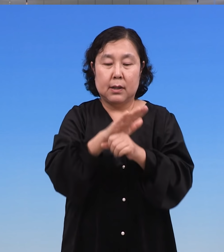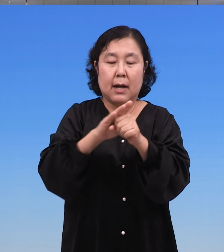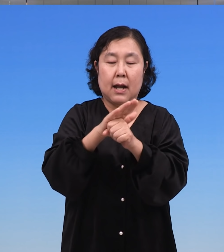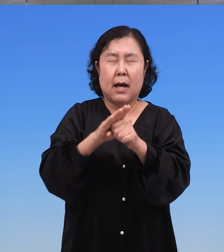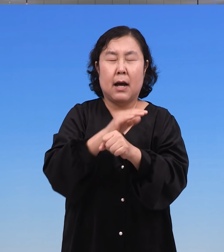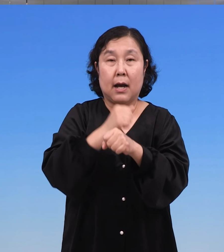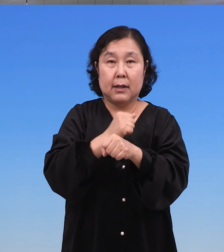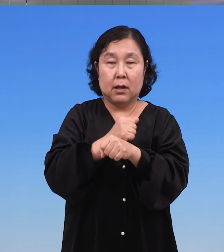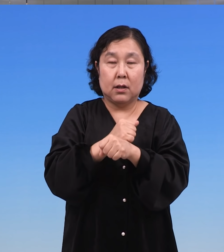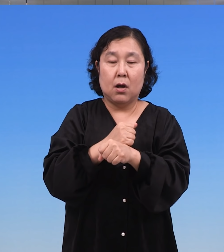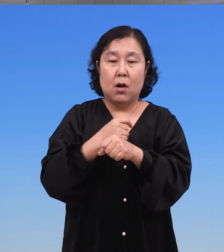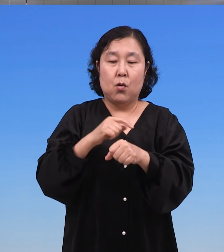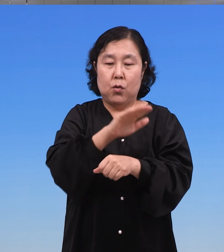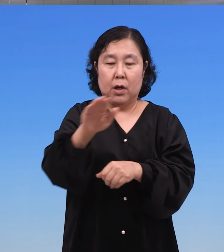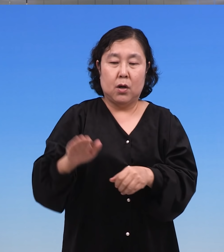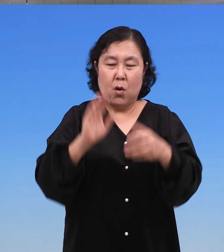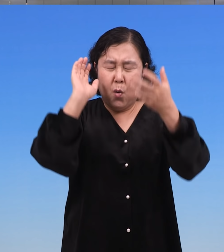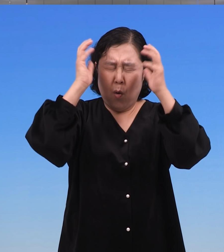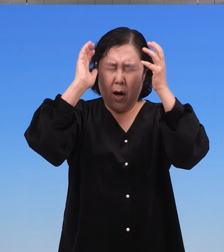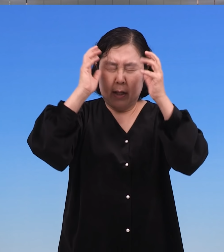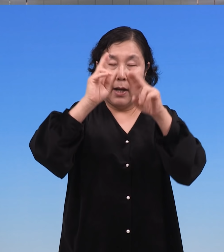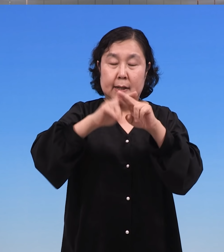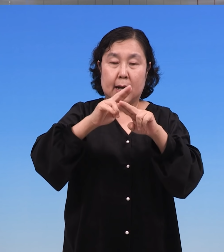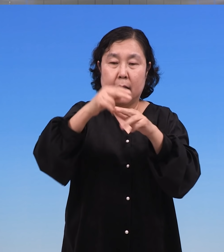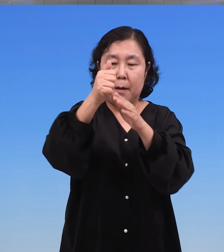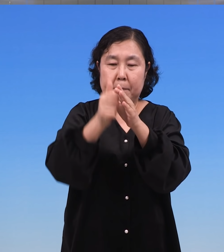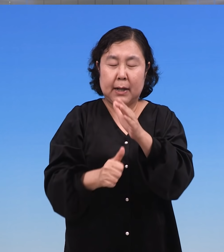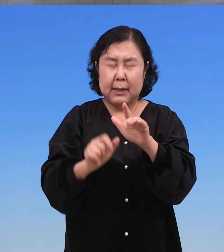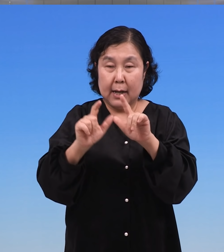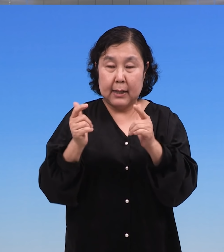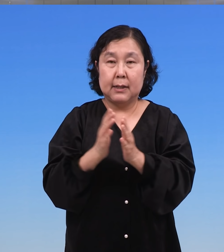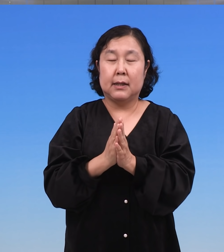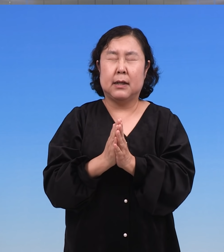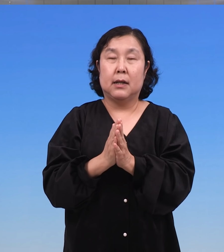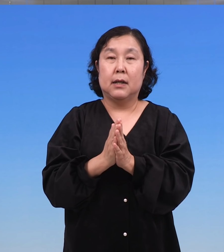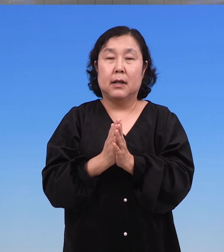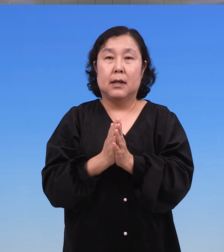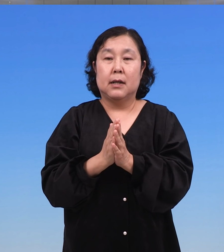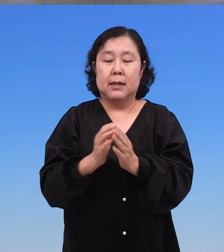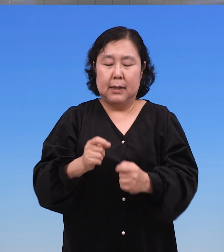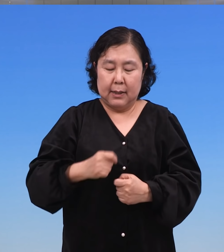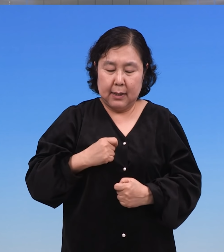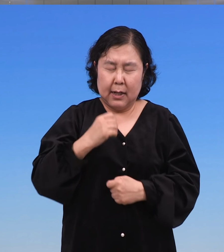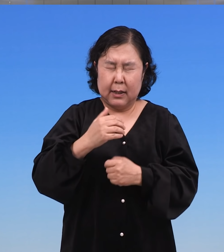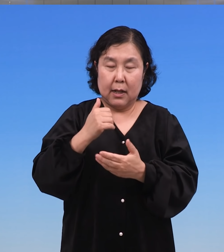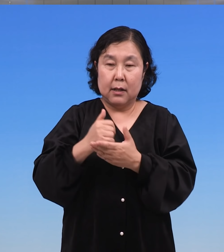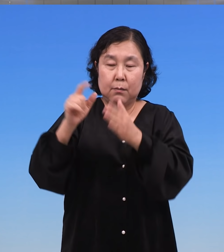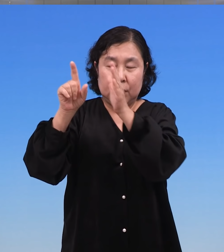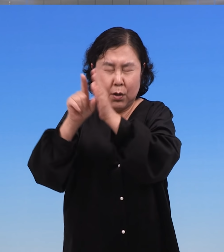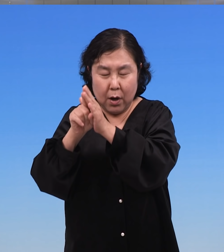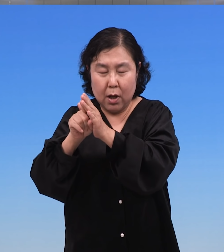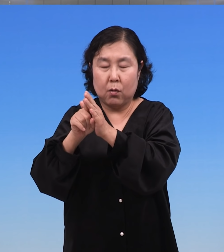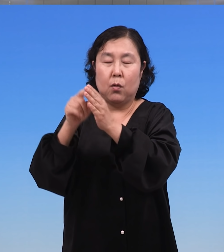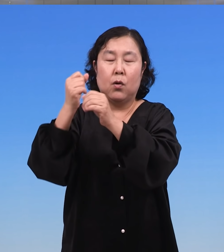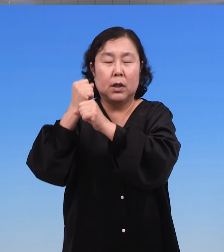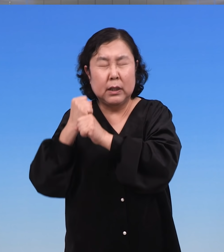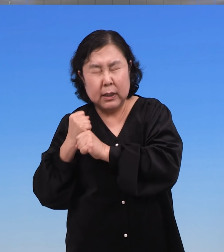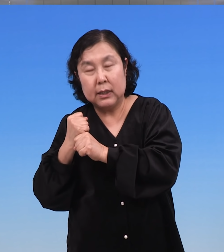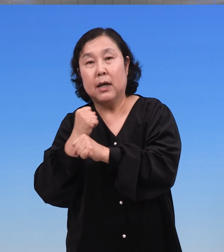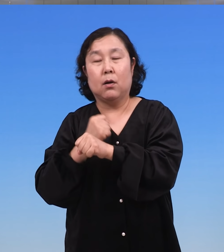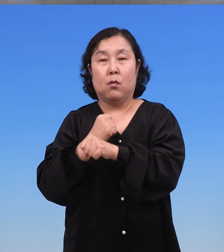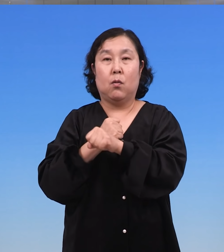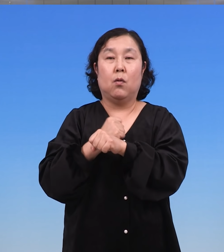사랑하셔서 우리를 혼란의 자리에 빠뜨리지 아니하실 그 신실하신 하나님을 신뢰하고 의지하면서